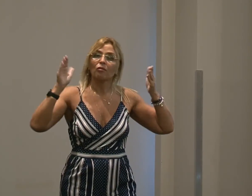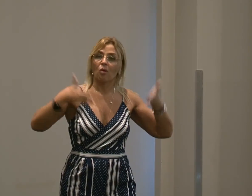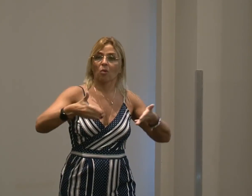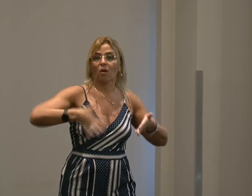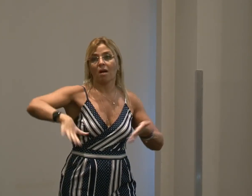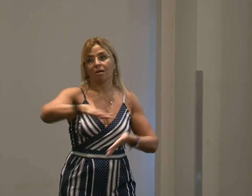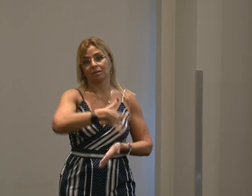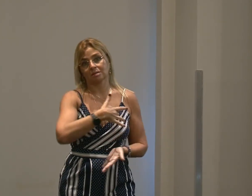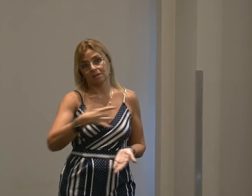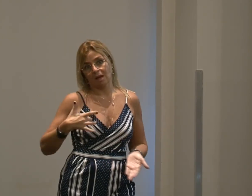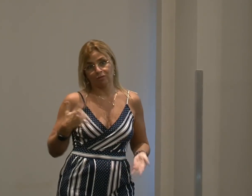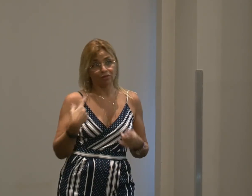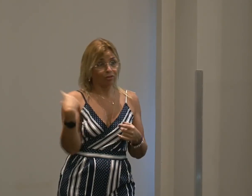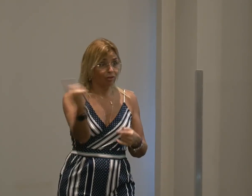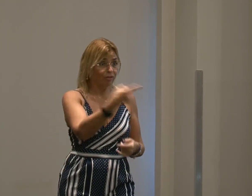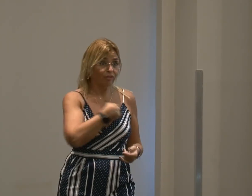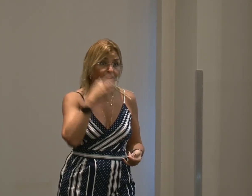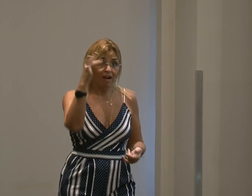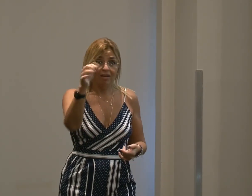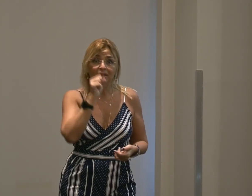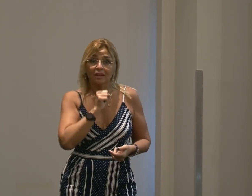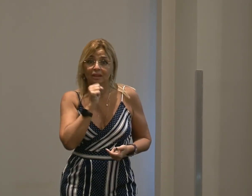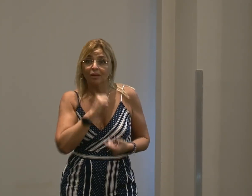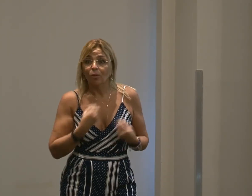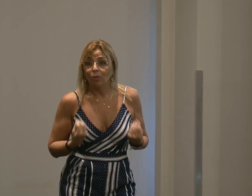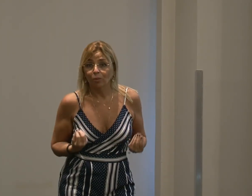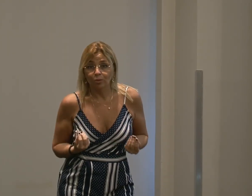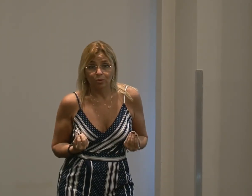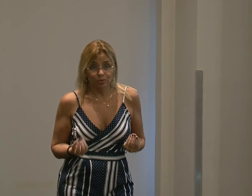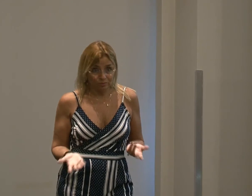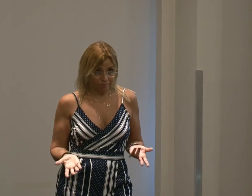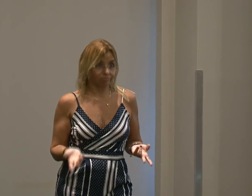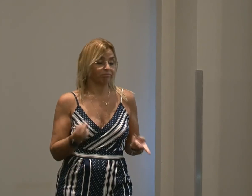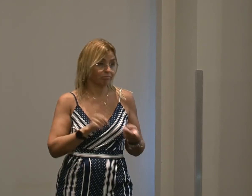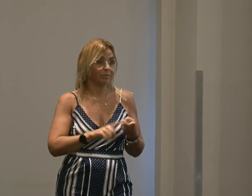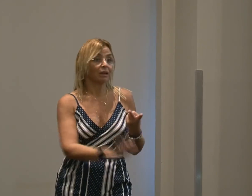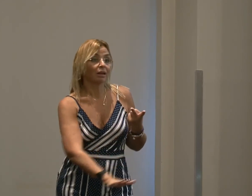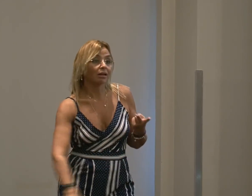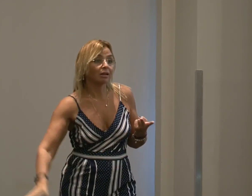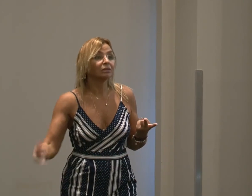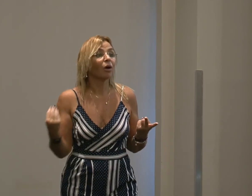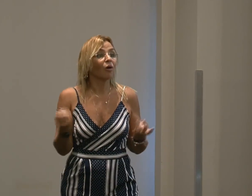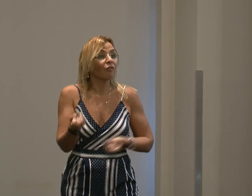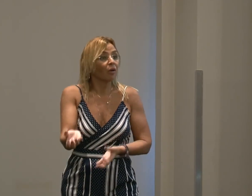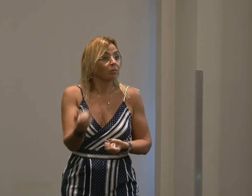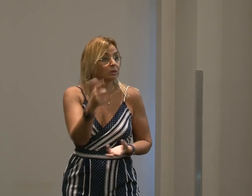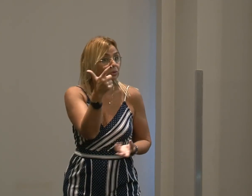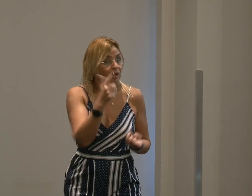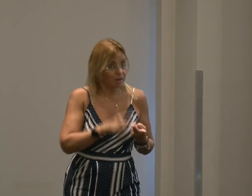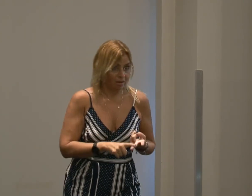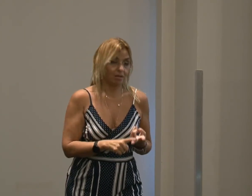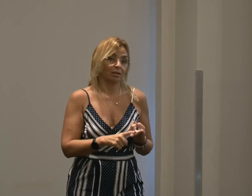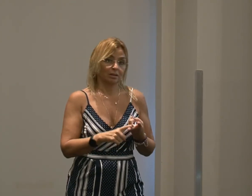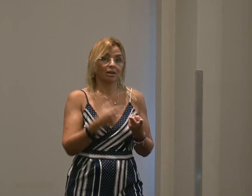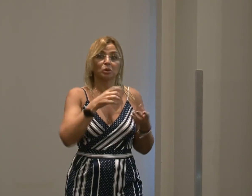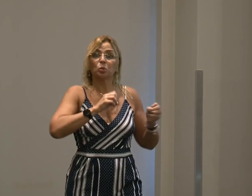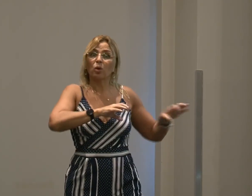eles já não indicam logo de primeira, por exemplo, o implante, porque eles precisam e eles sabem recomendar às famílias